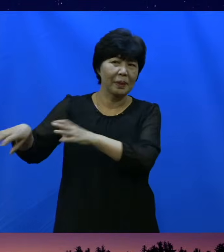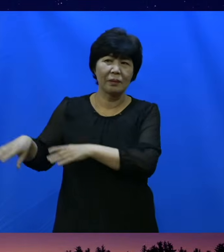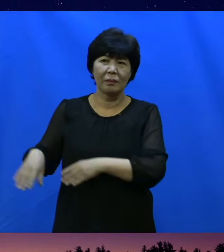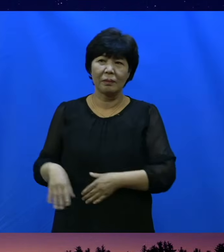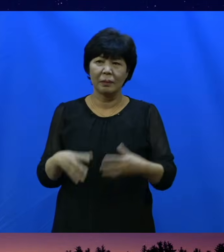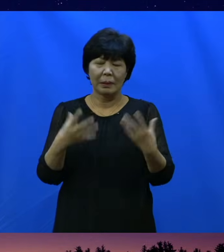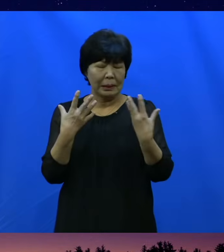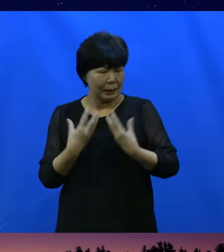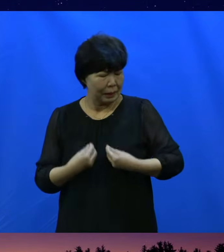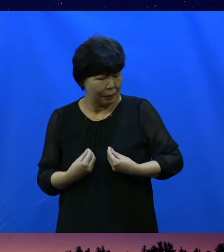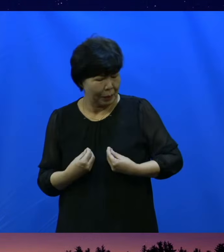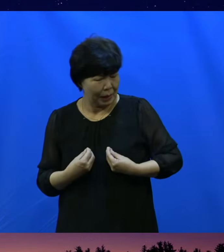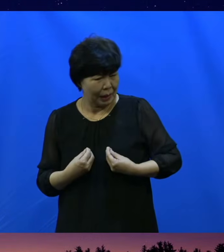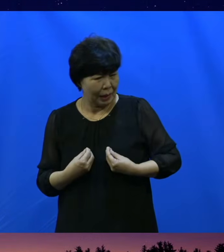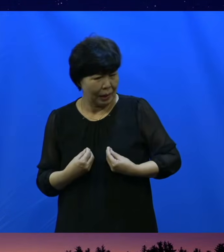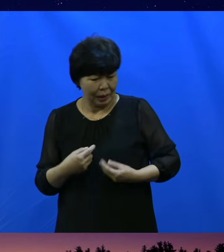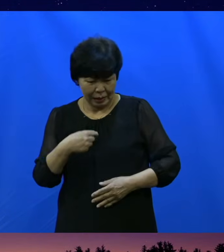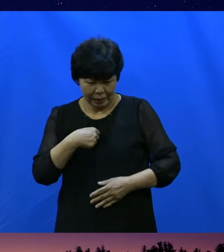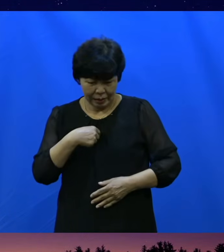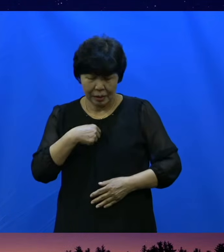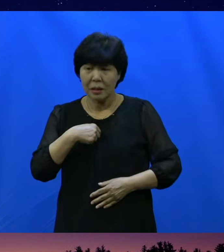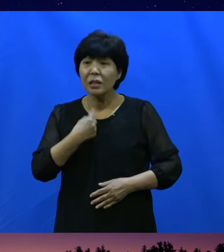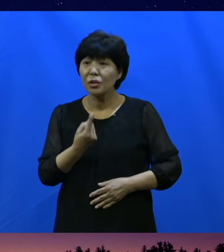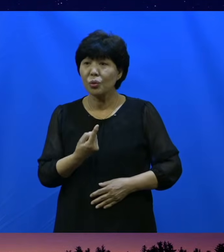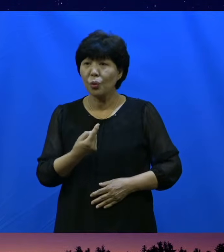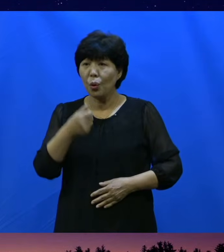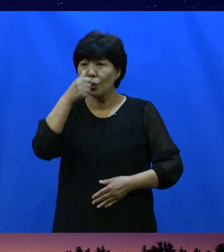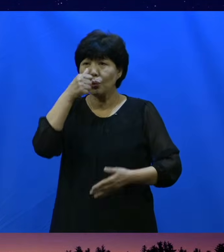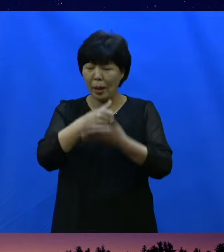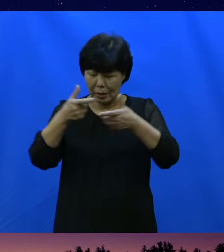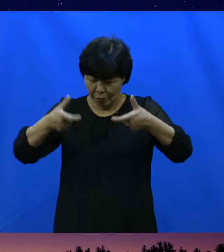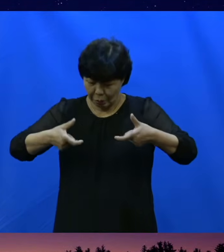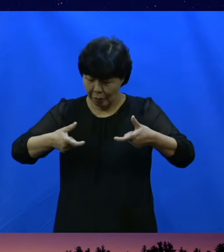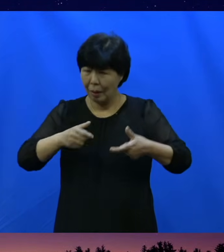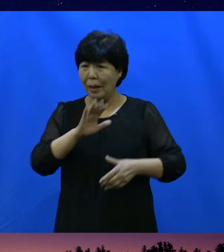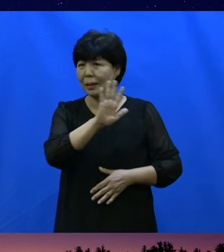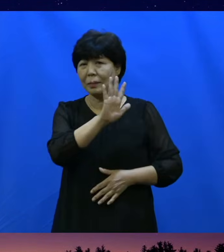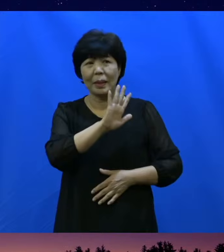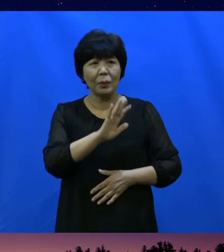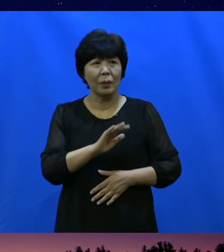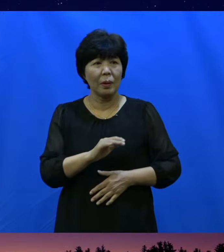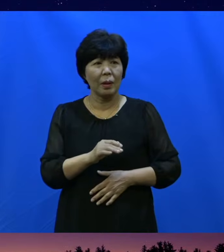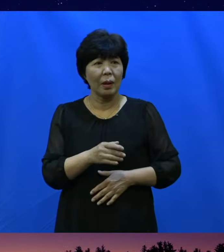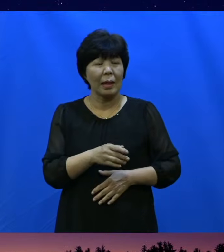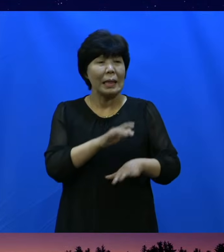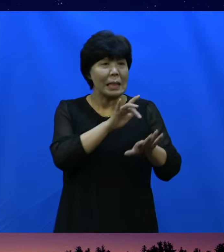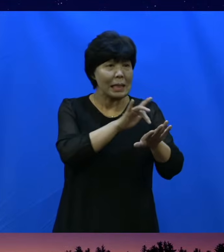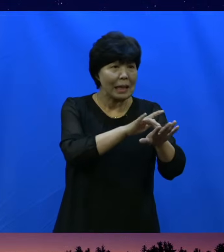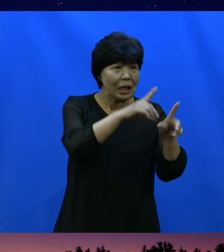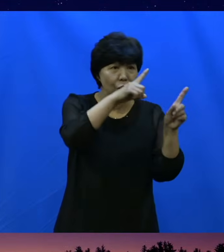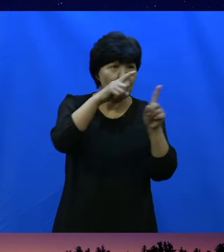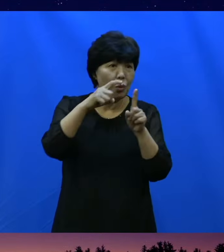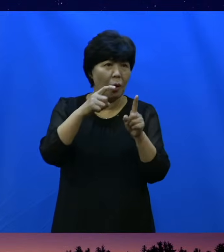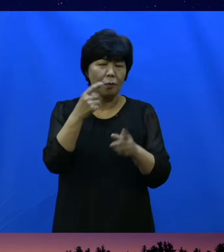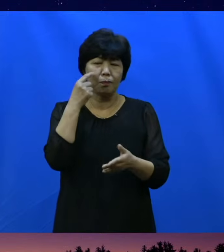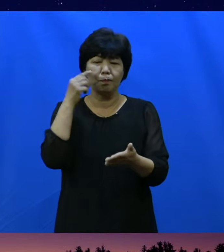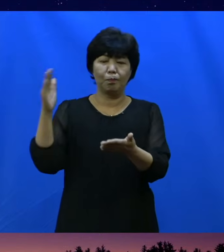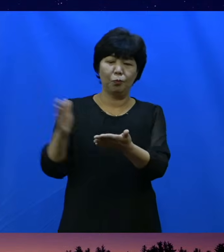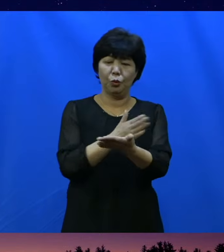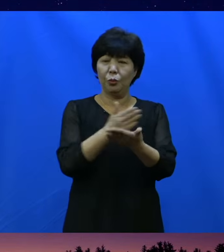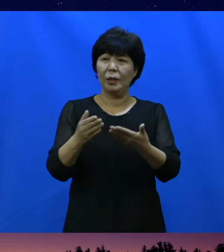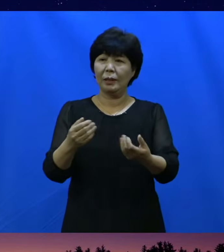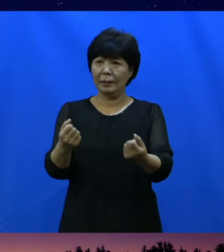절망적인 상태로 자기를 파괴적으로 몰아가는 이 거짓된 사단의 유혹을 분별하는 영이